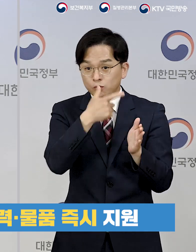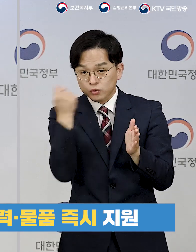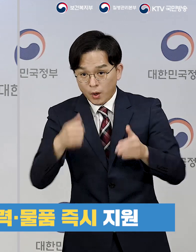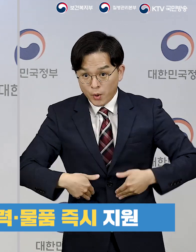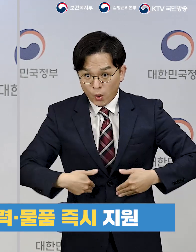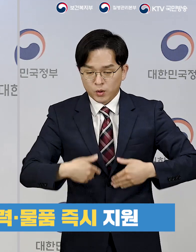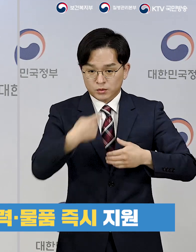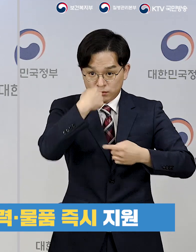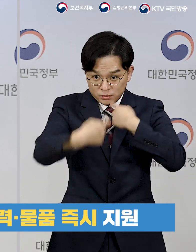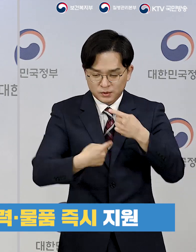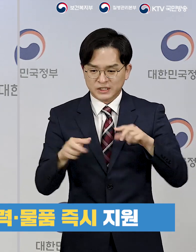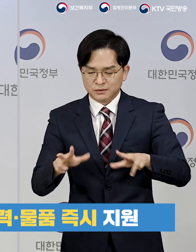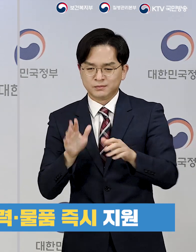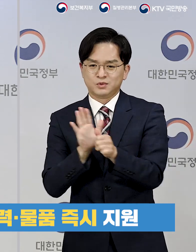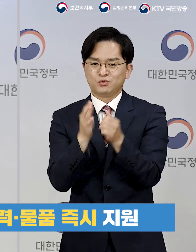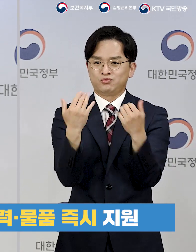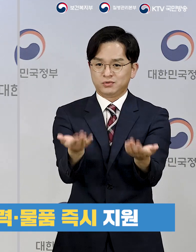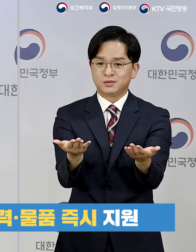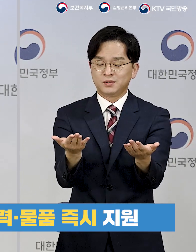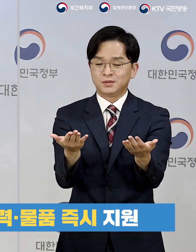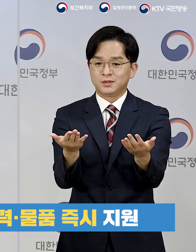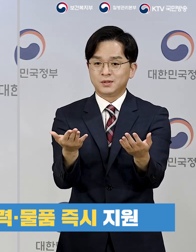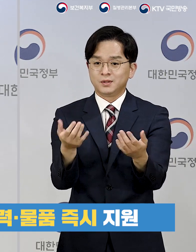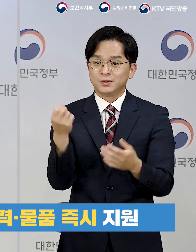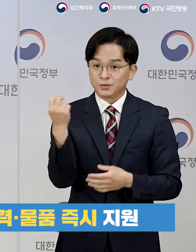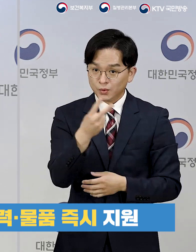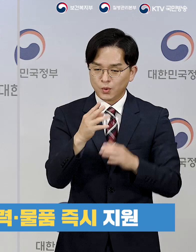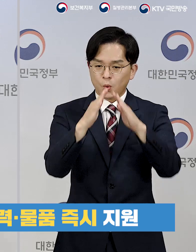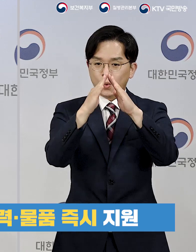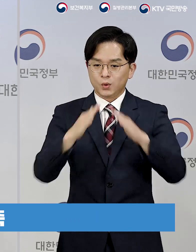필요한 인력과 물품을 즉시 지원하고 있습니다.